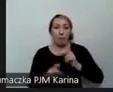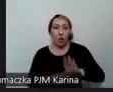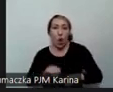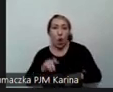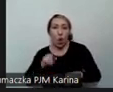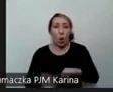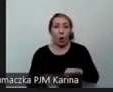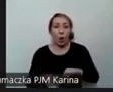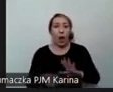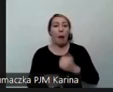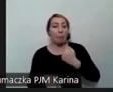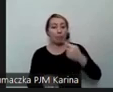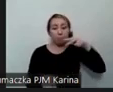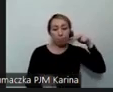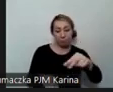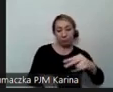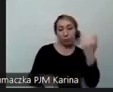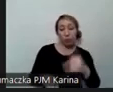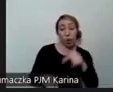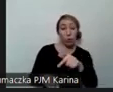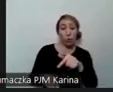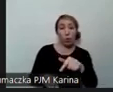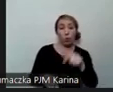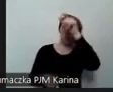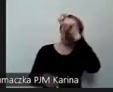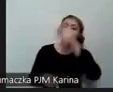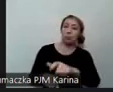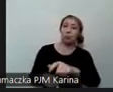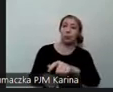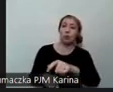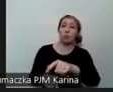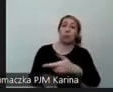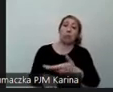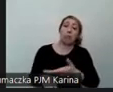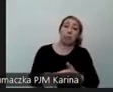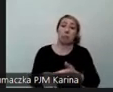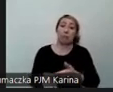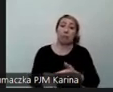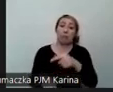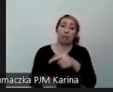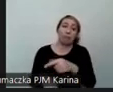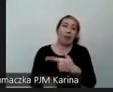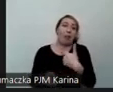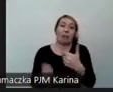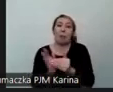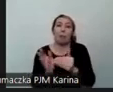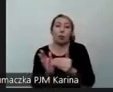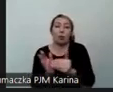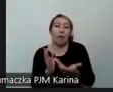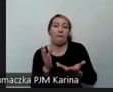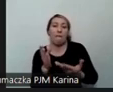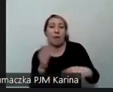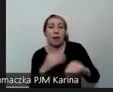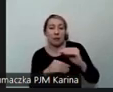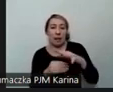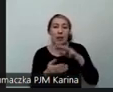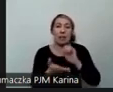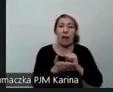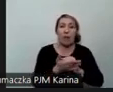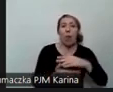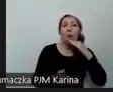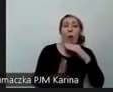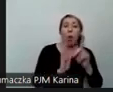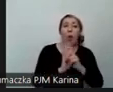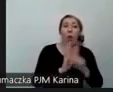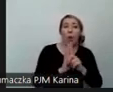dziecko jako na jednostkę, która być może nie potrzebuje więcej zajęć u logopedy, który